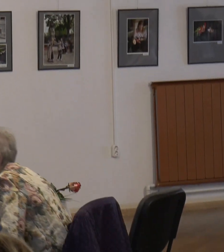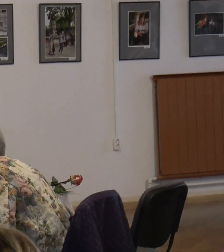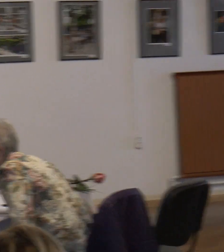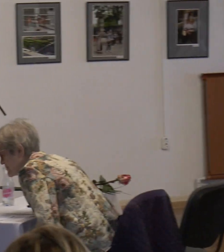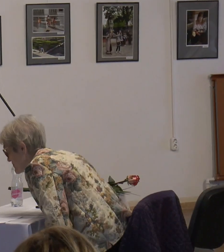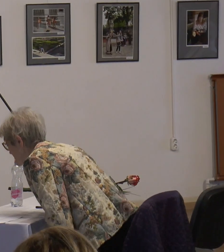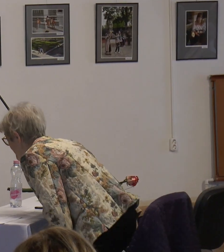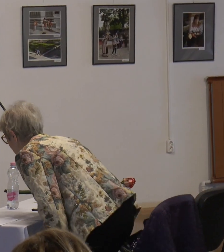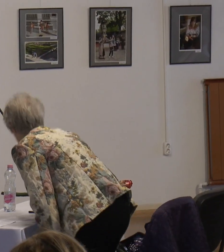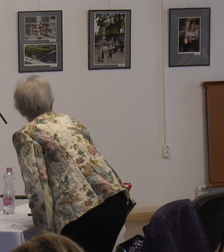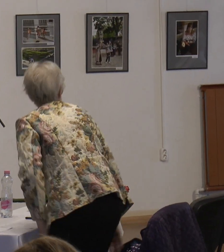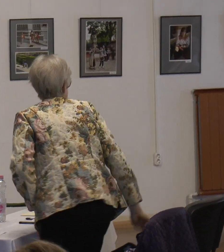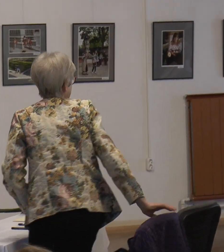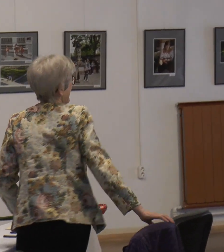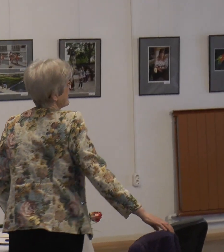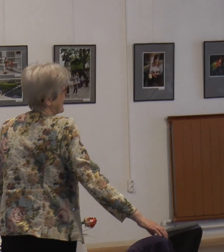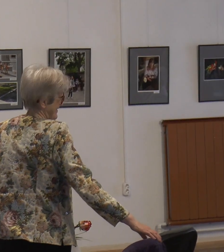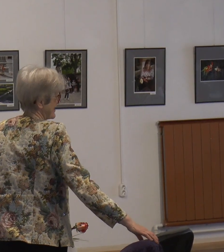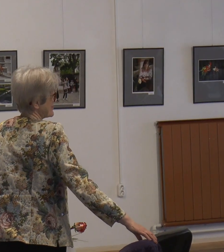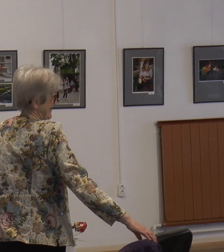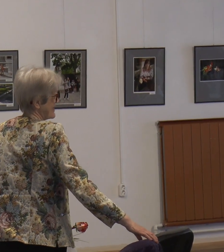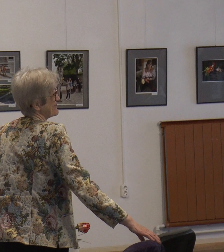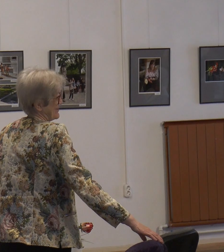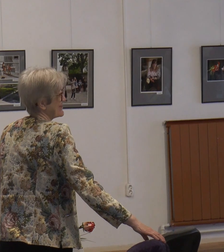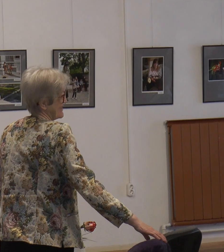de elfelejtettem.